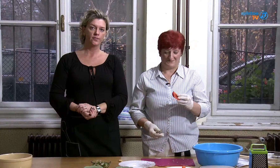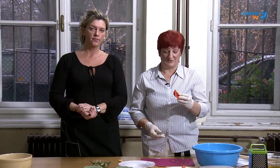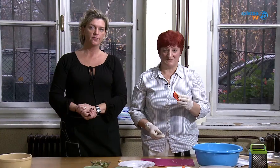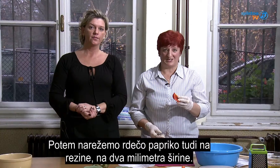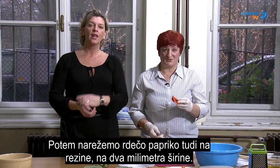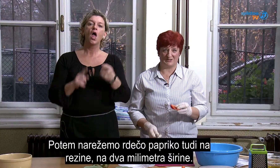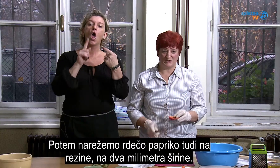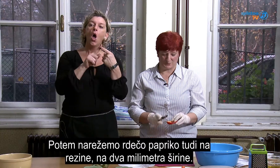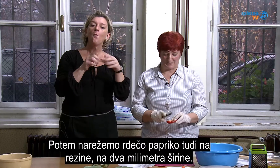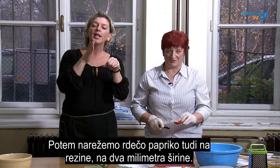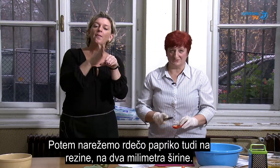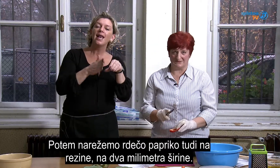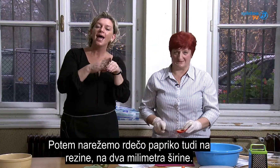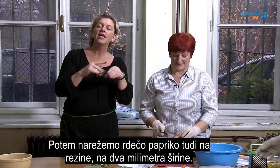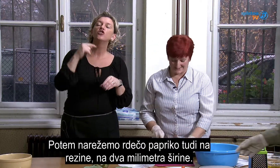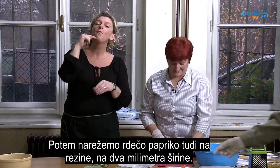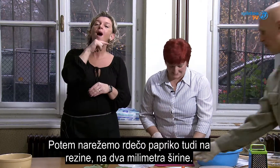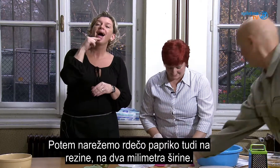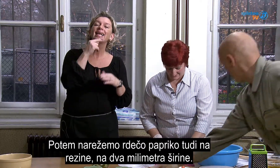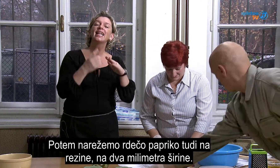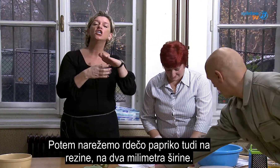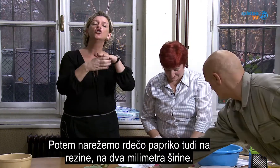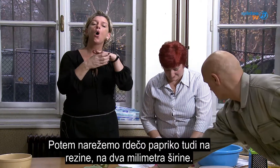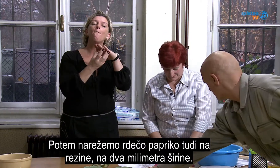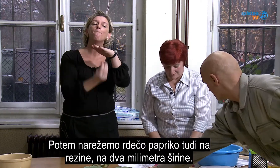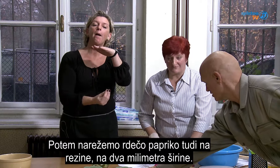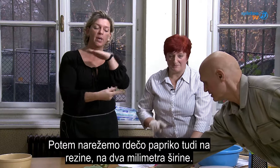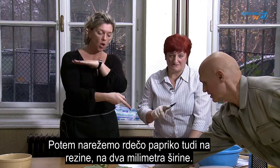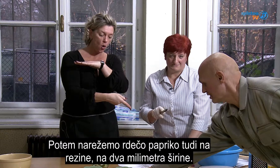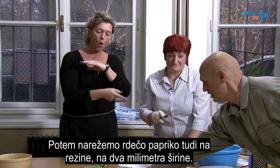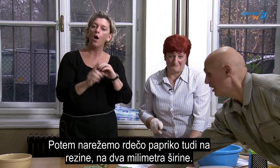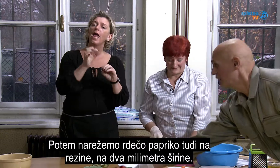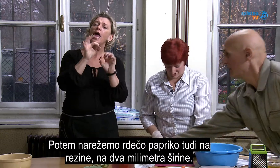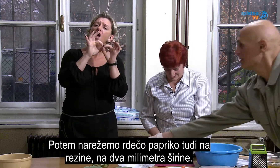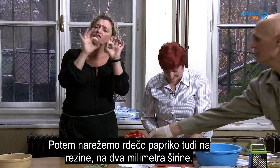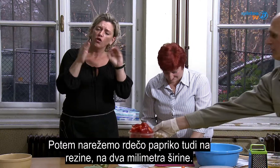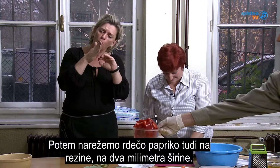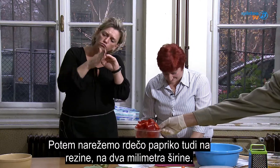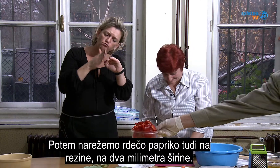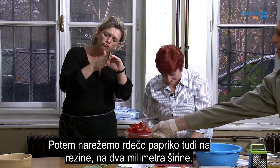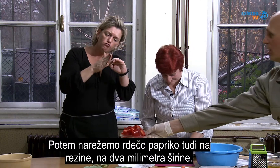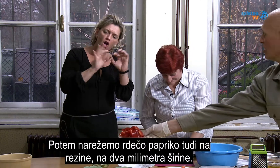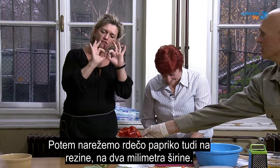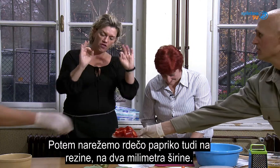Potem narežemo rdečo papriko tudi na rezance, enih 2 mm širine.